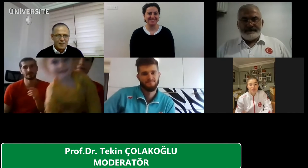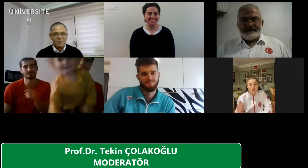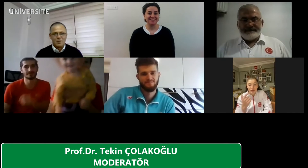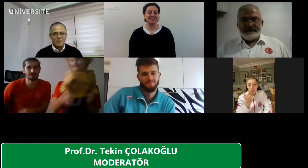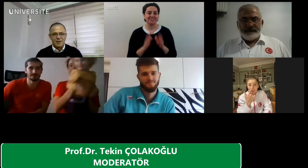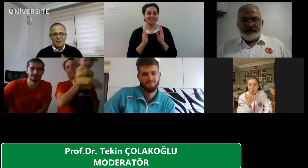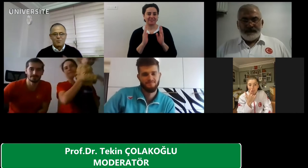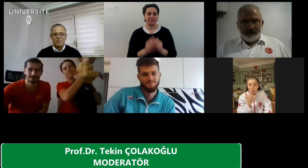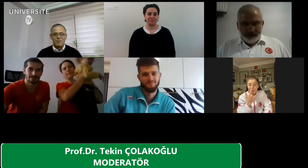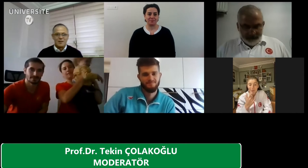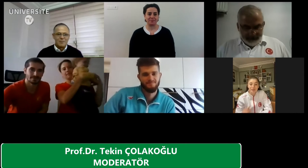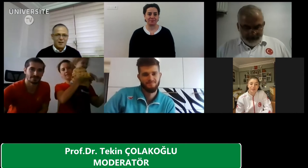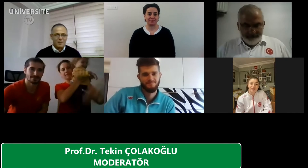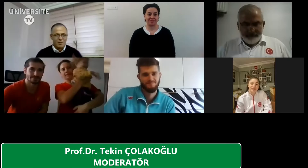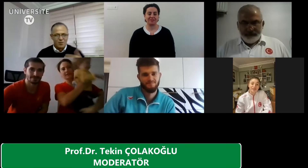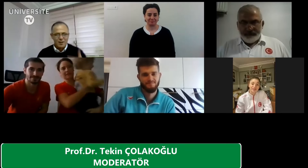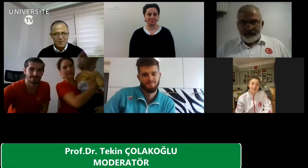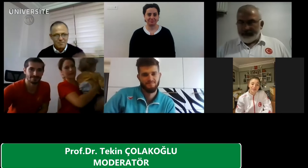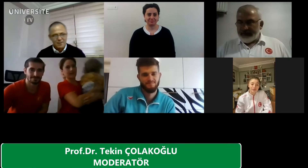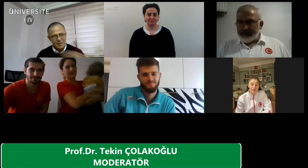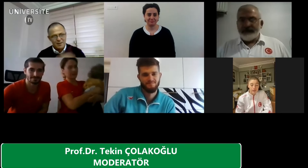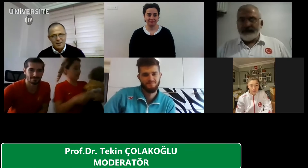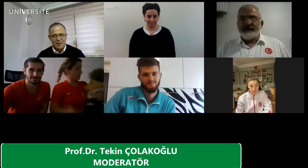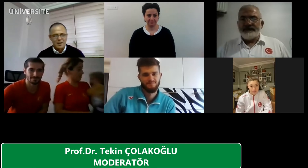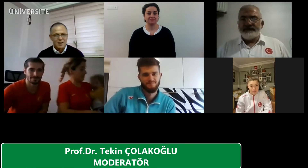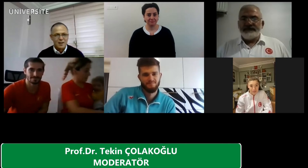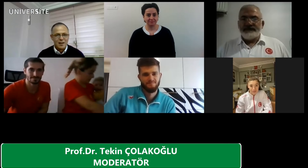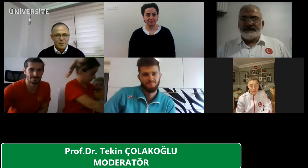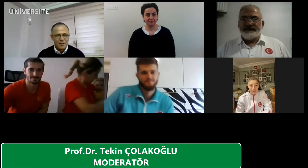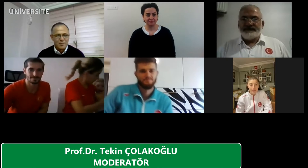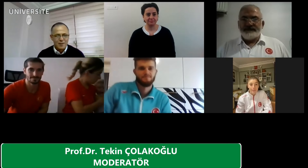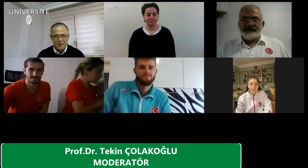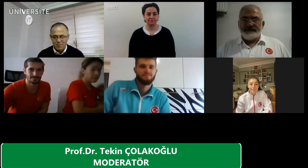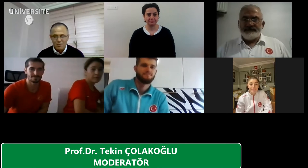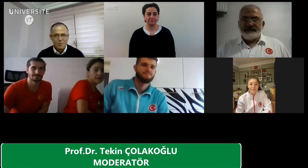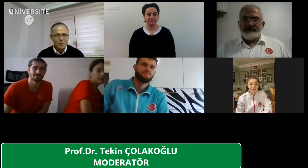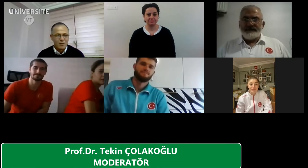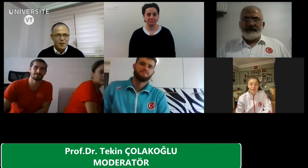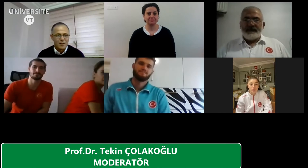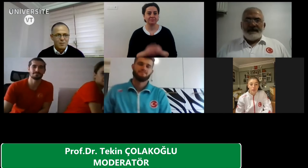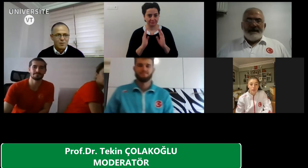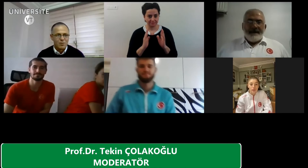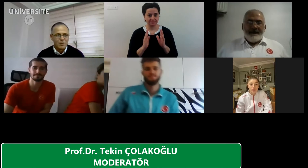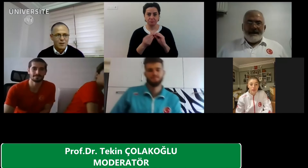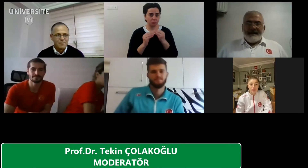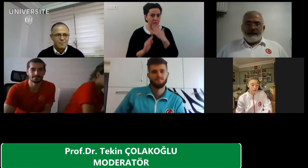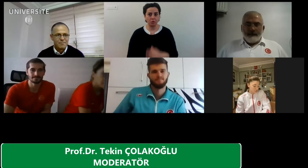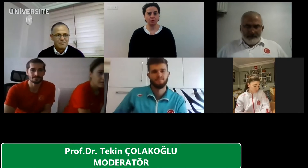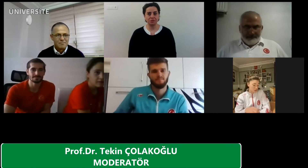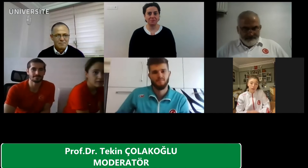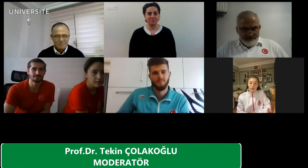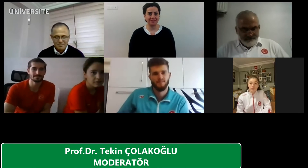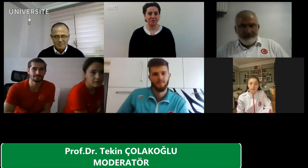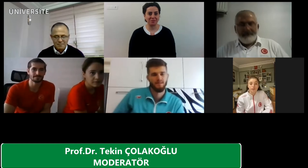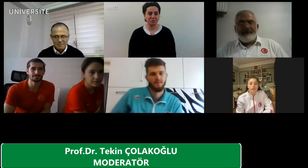Devam edelim o zaman. Yani program kesilmesin anlamda. Yoksa kesip tekrar ikinci fark yaparız diye düşünüyorum ama şu anda kayıtta bir sorun yok sanırım.